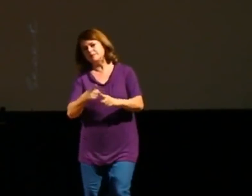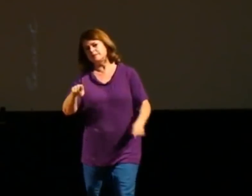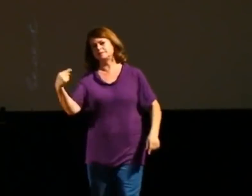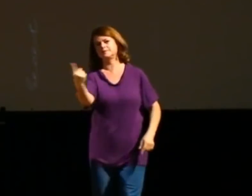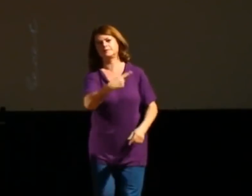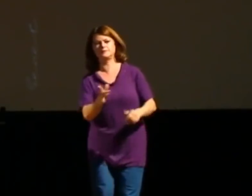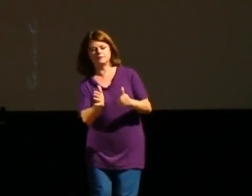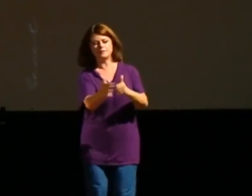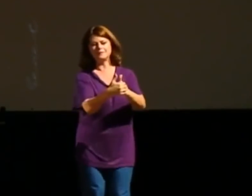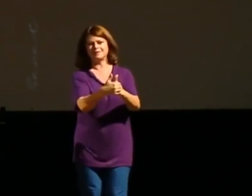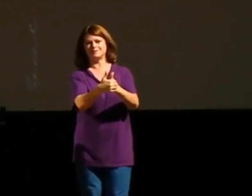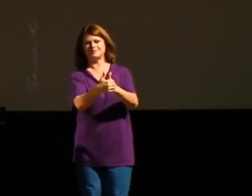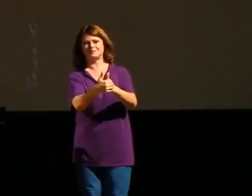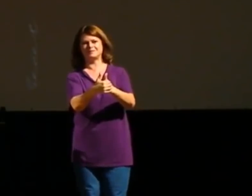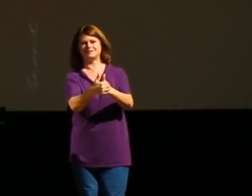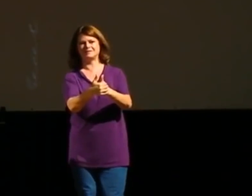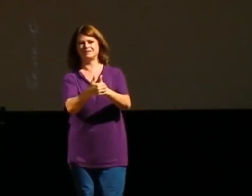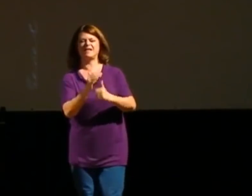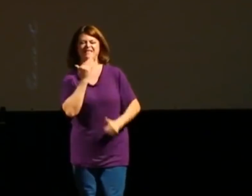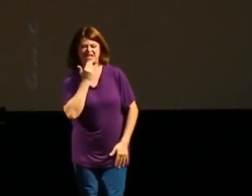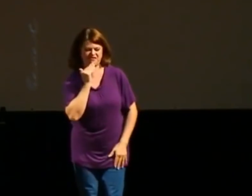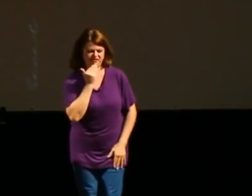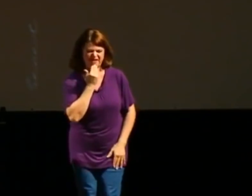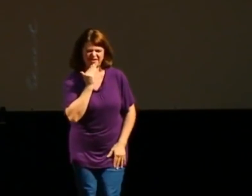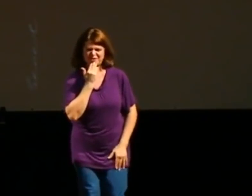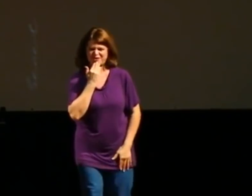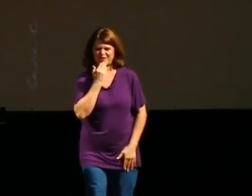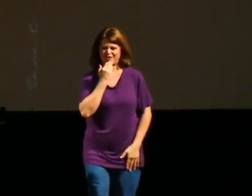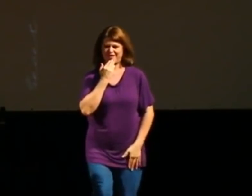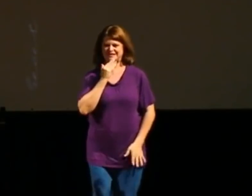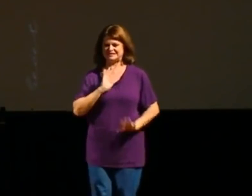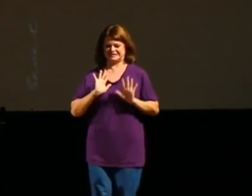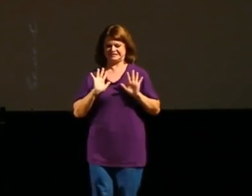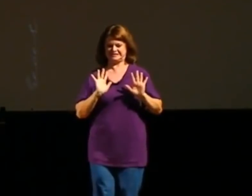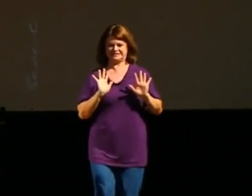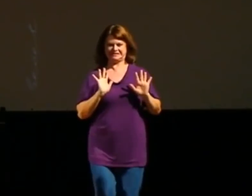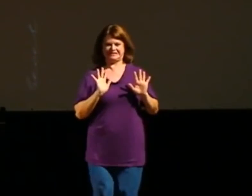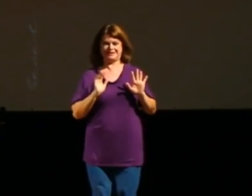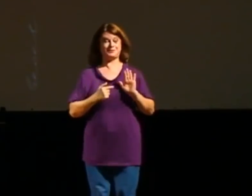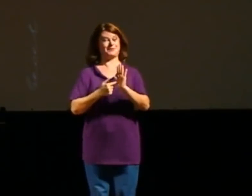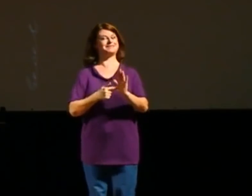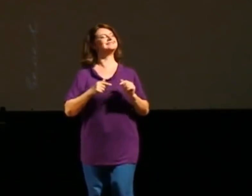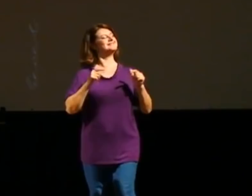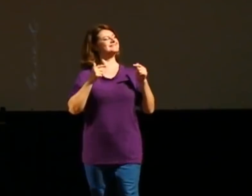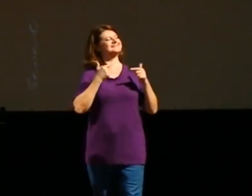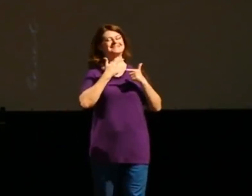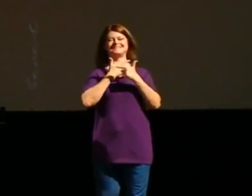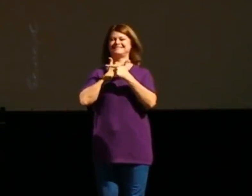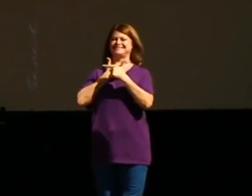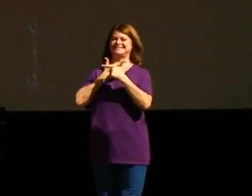Por que que nós escondemos as nossas feiuras? Por que que nós escondemos as